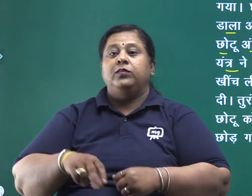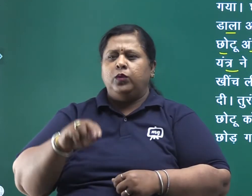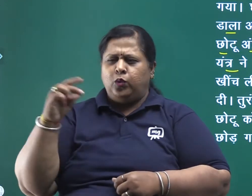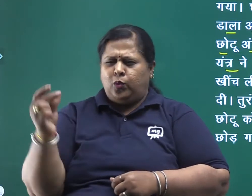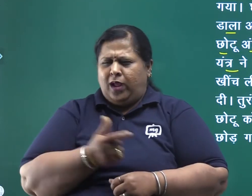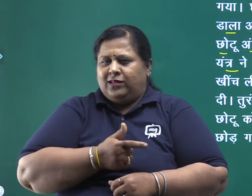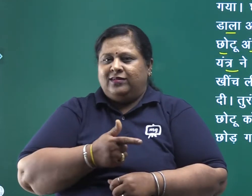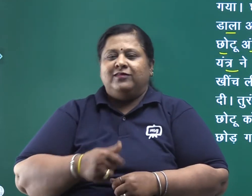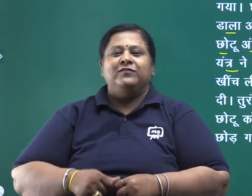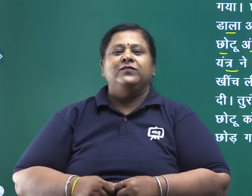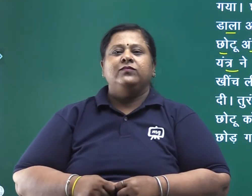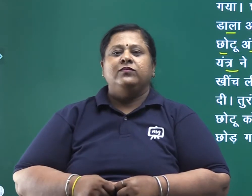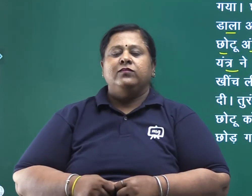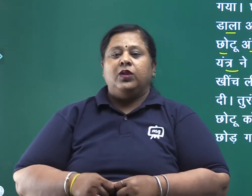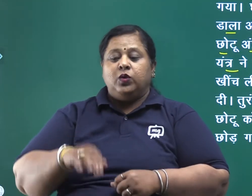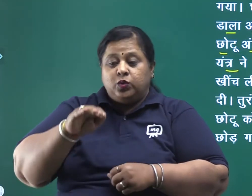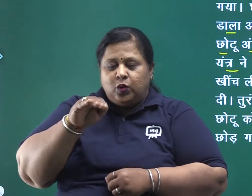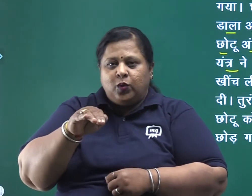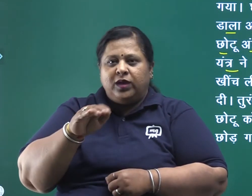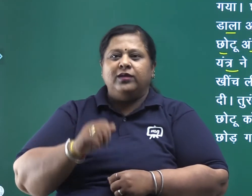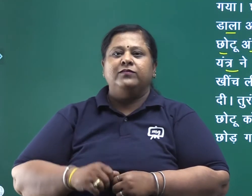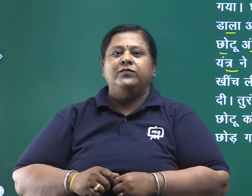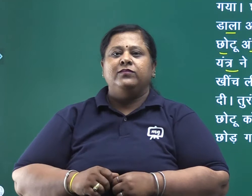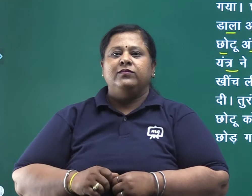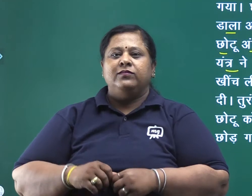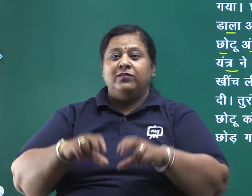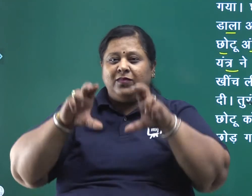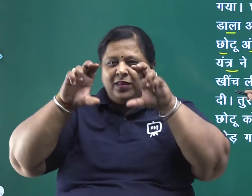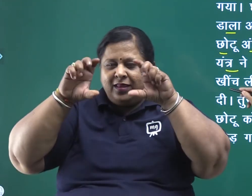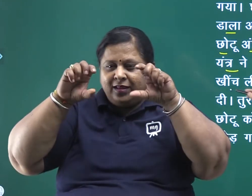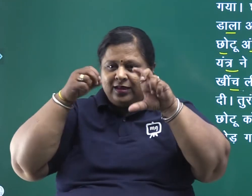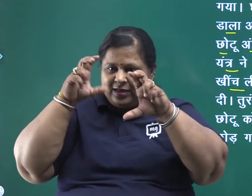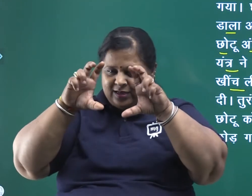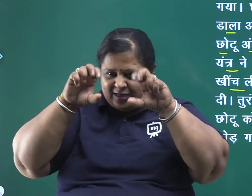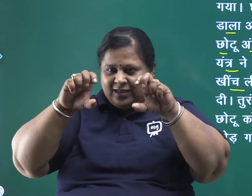तुरंत छोटू की तस्वीर खींच ली